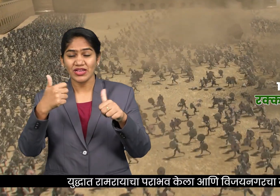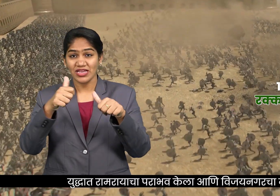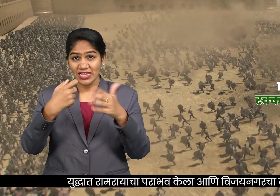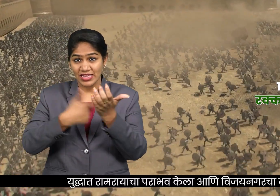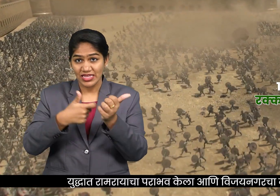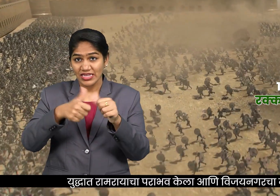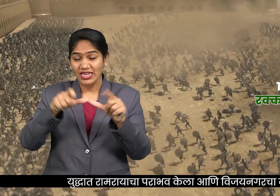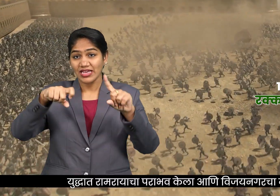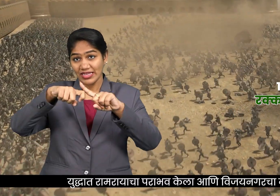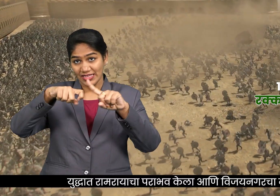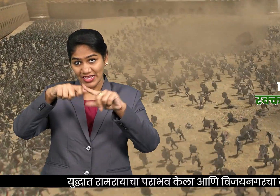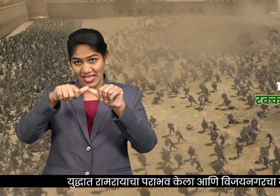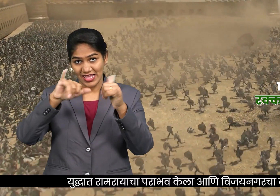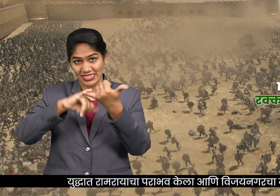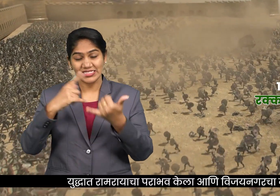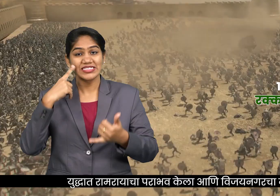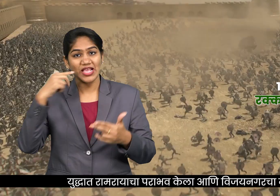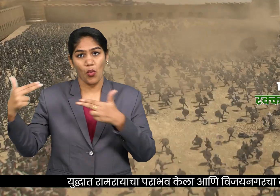नाश केला.